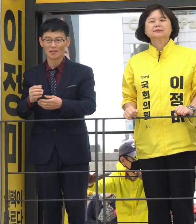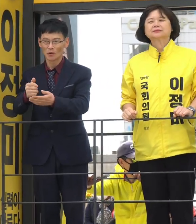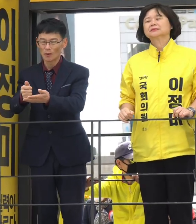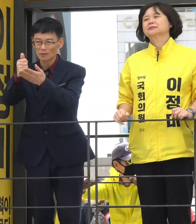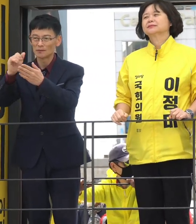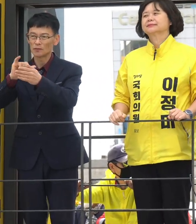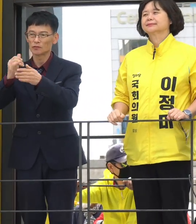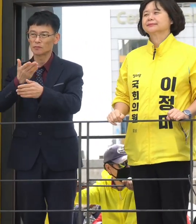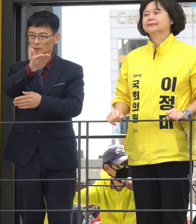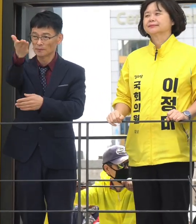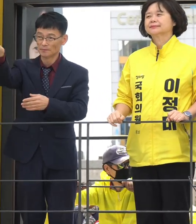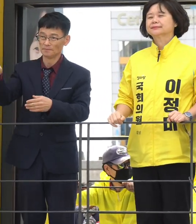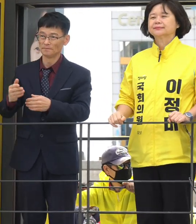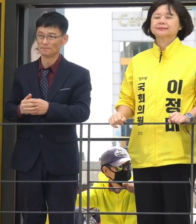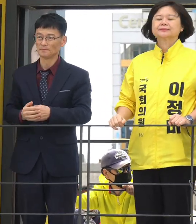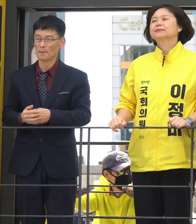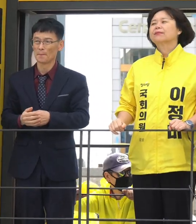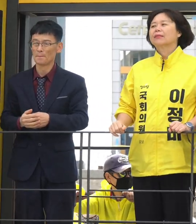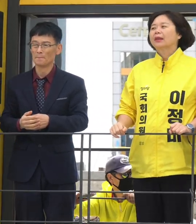존경하는 연수주민 여러분,